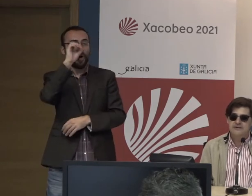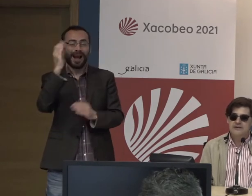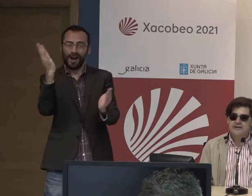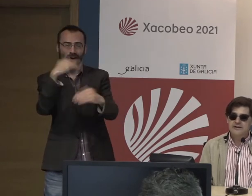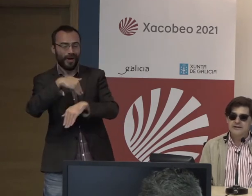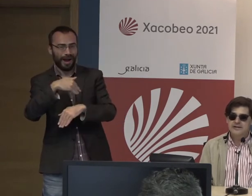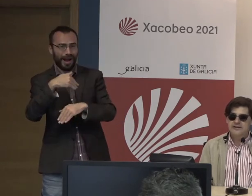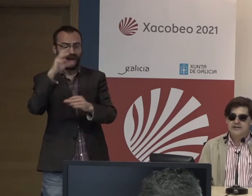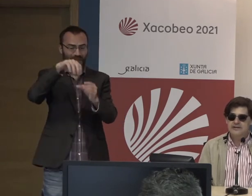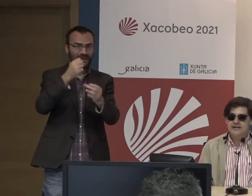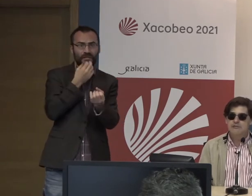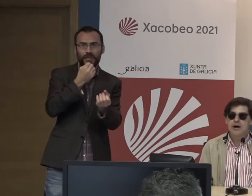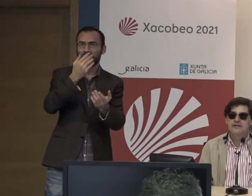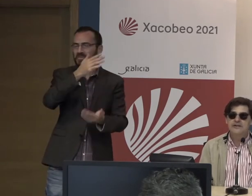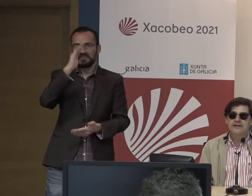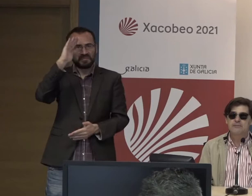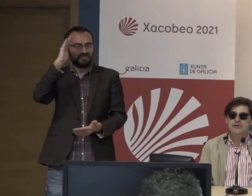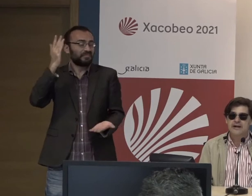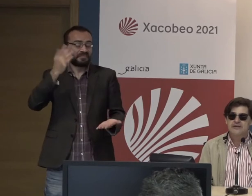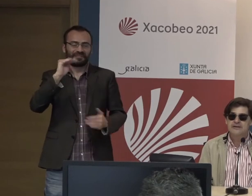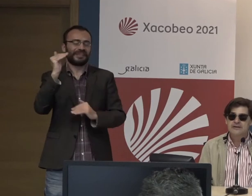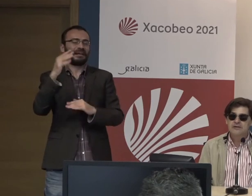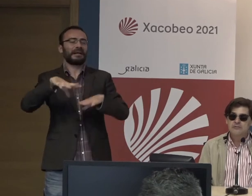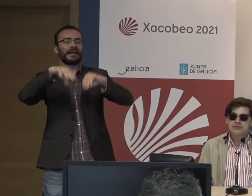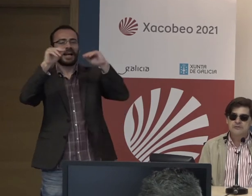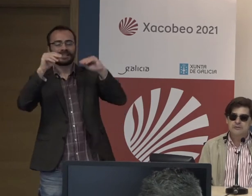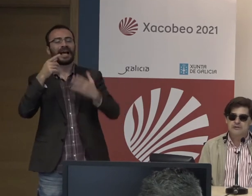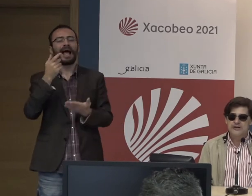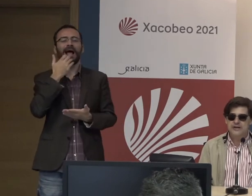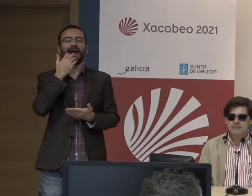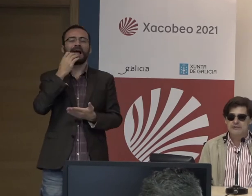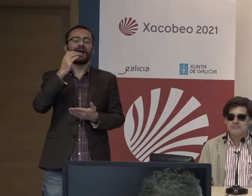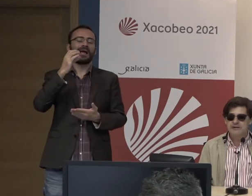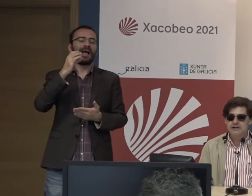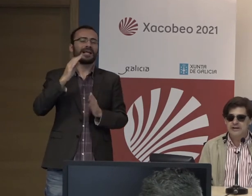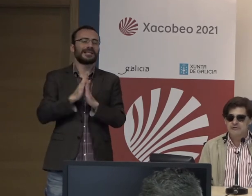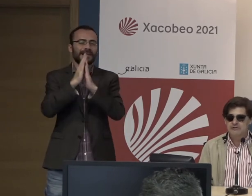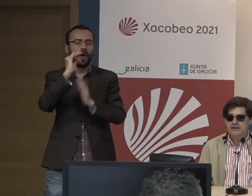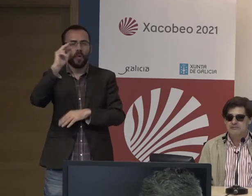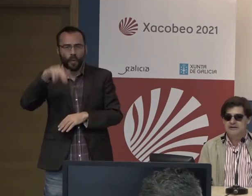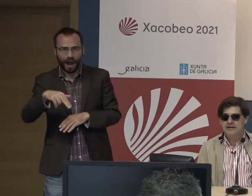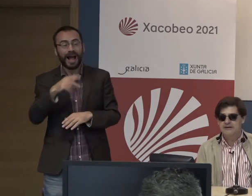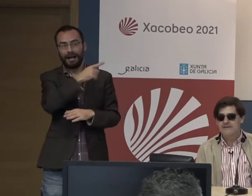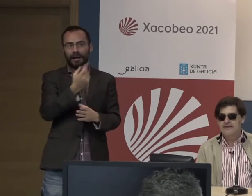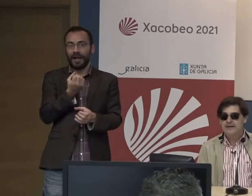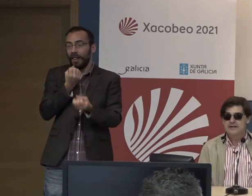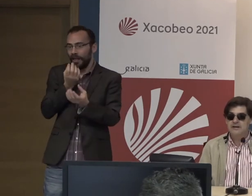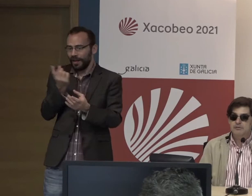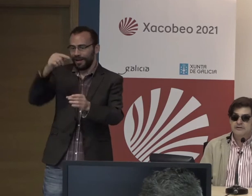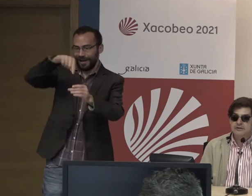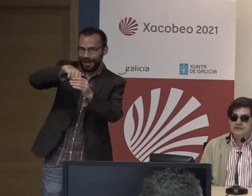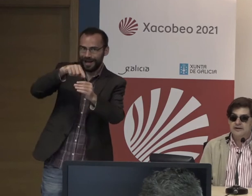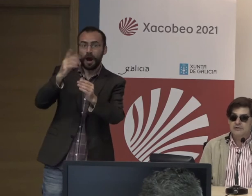sea, Iglesia de San Juan de Puerto Marín. Pues nos puede contactar con una videoguía, audioguía, una guía que